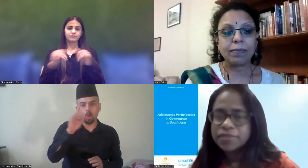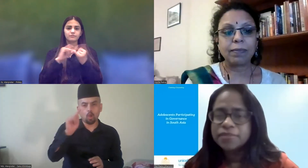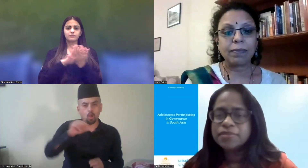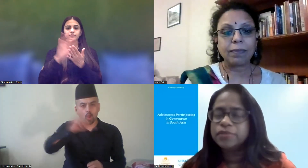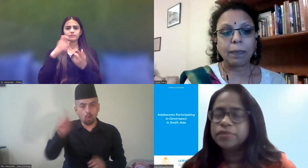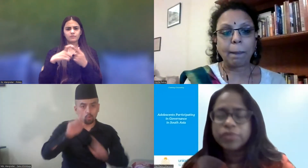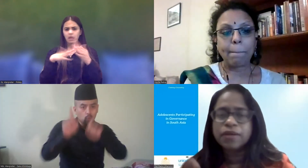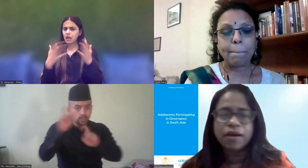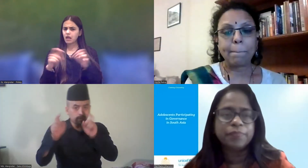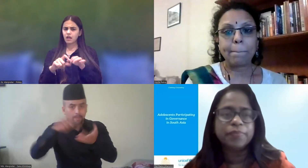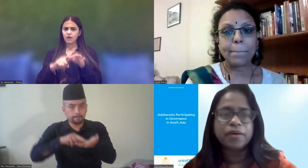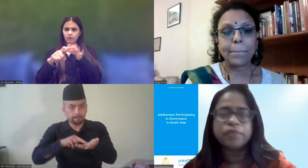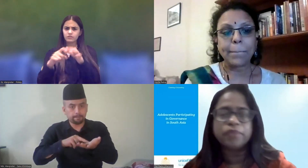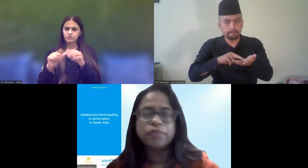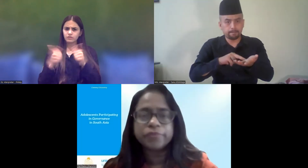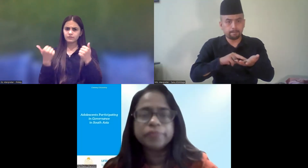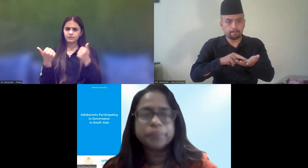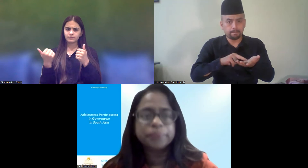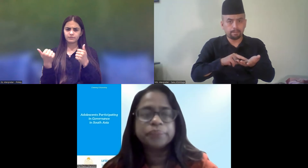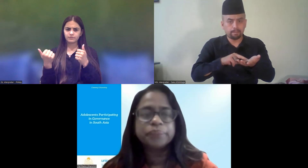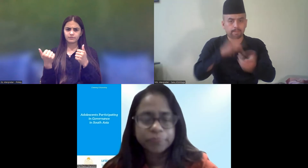questions? You can come.